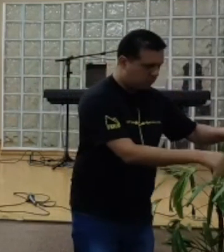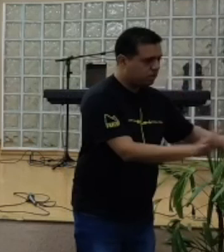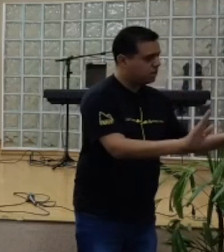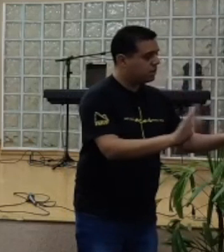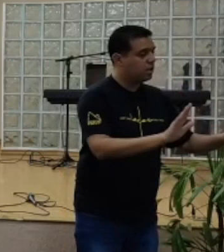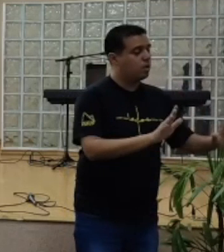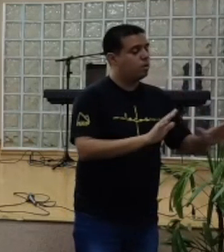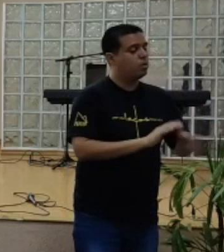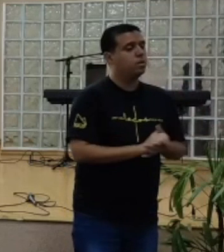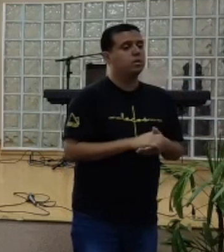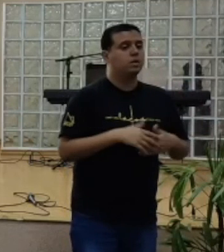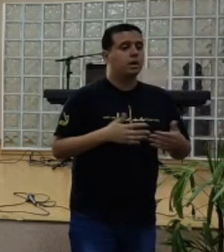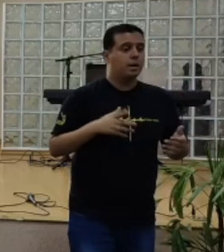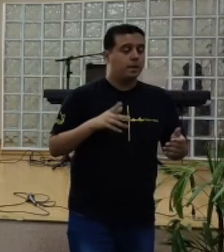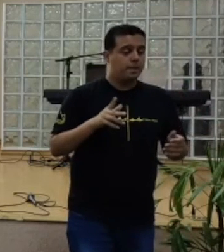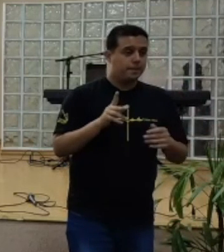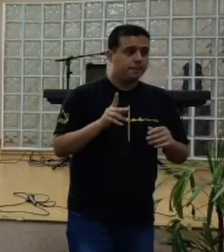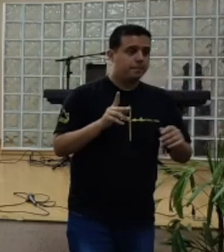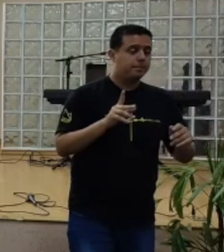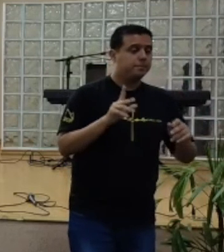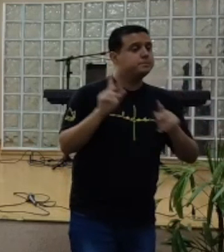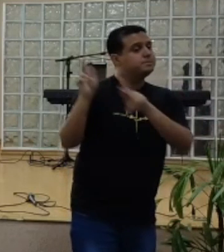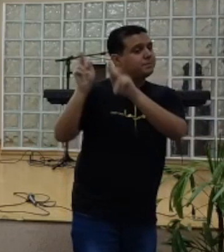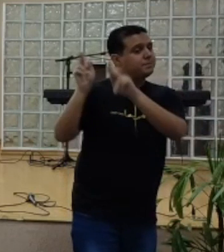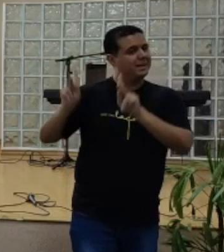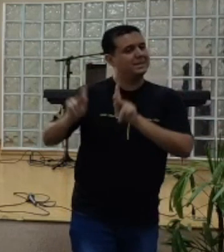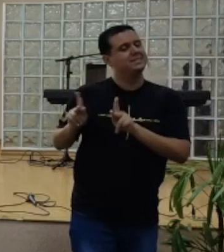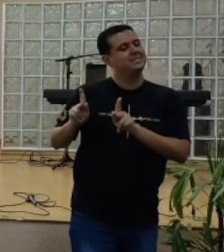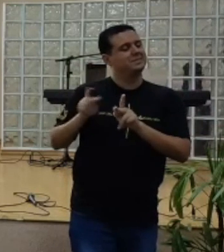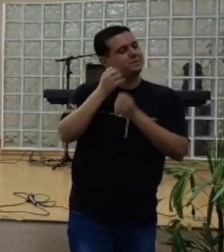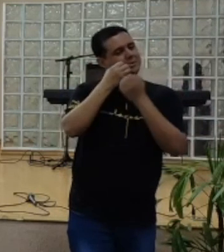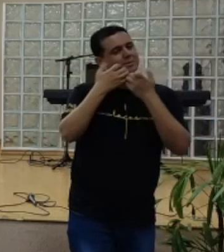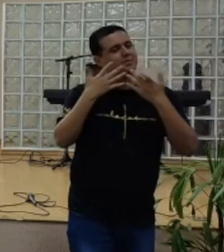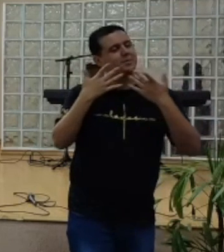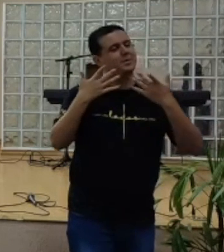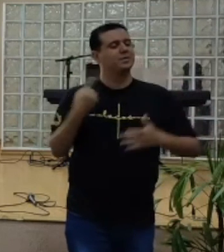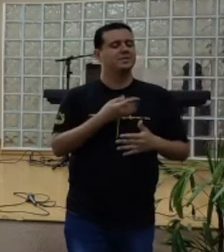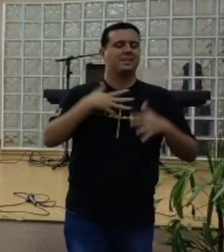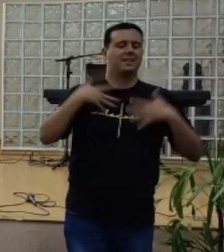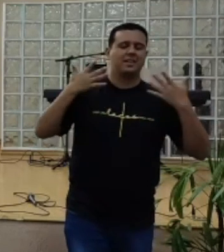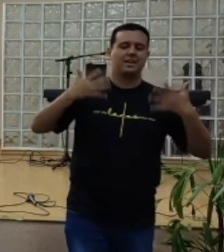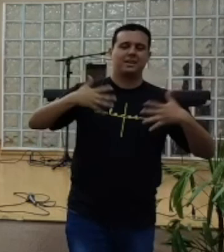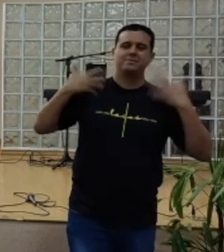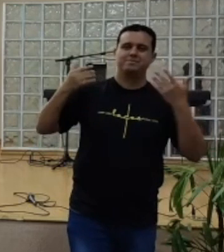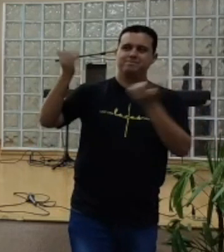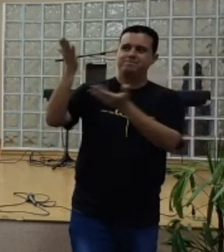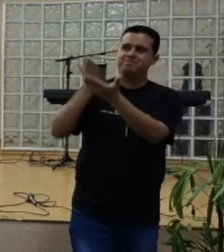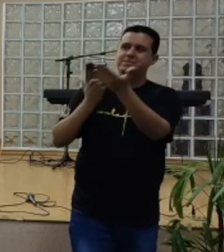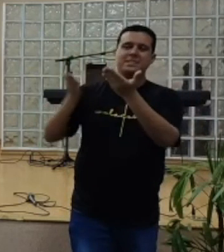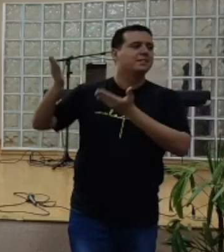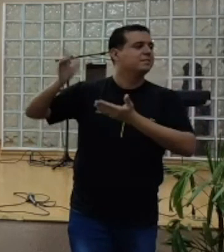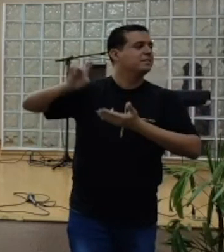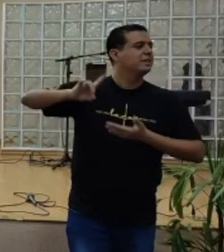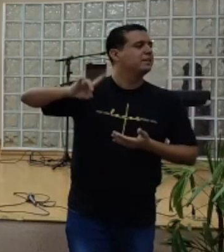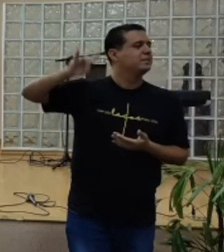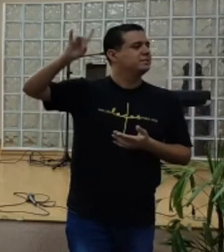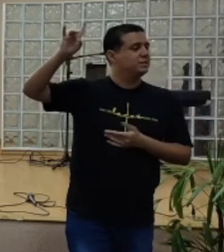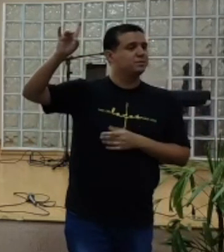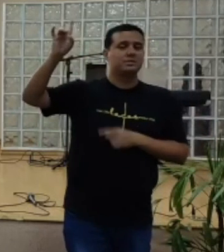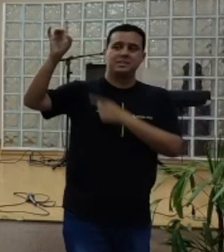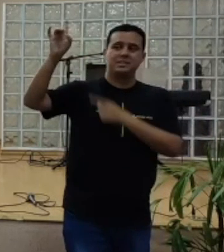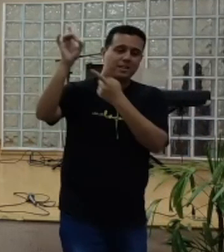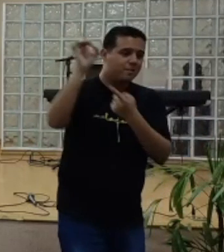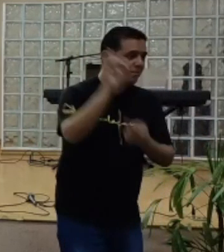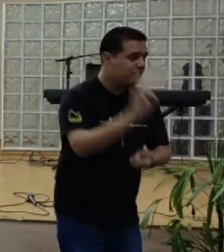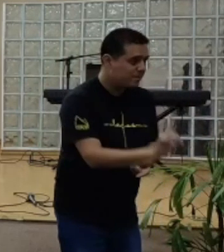dá regozijo e alegria em servir esse Deus tão bondoso e grandioso, que veio a este mundo e morreu